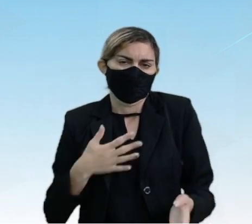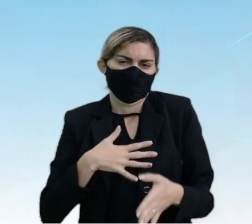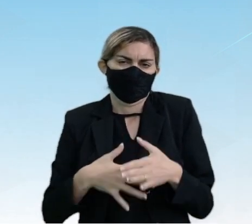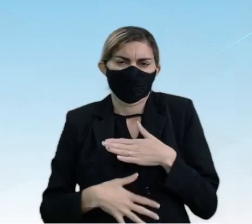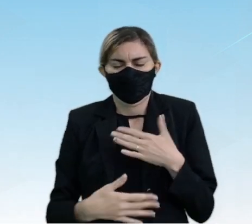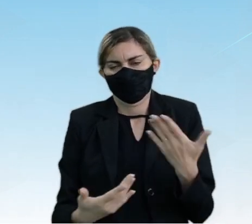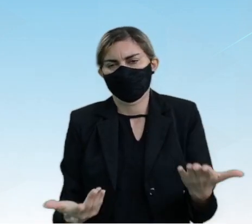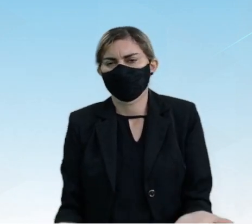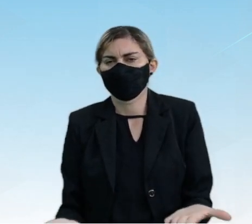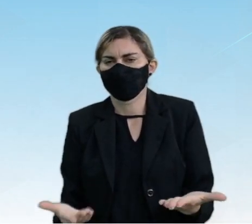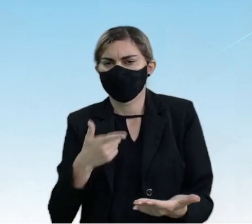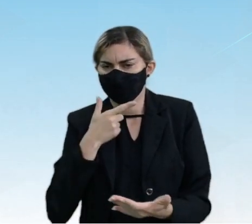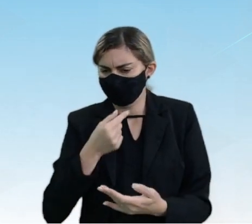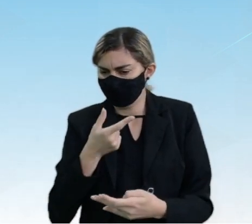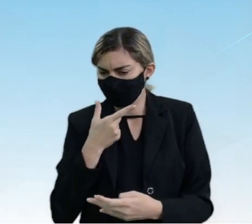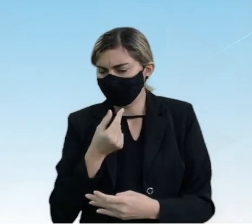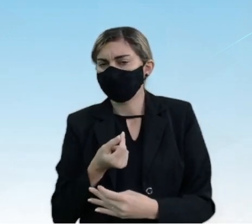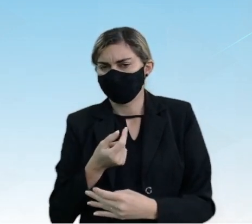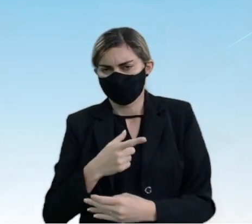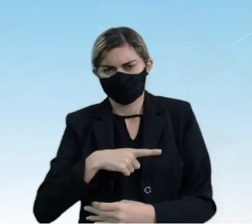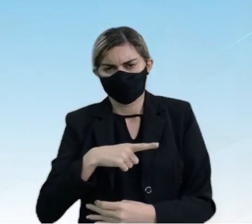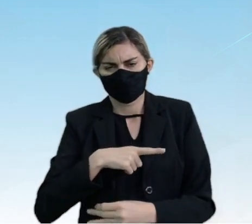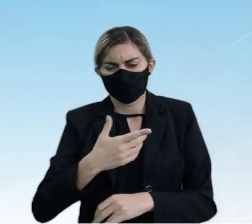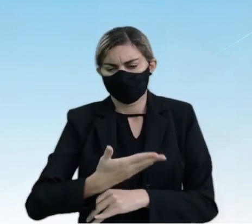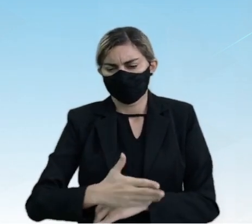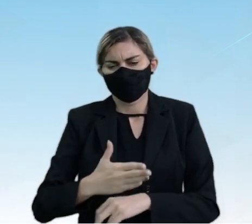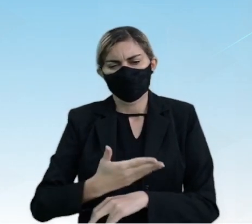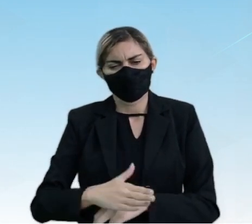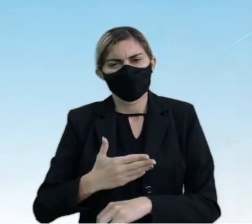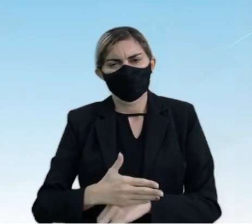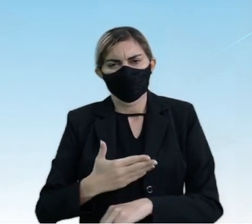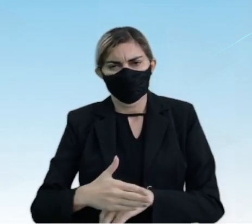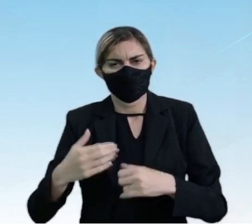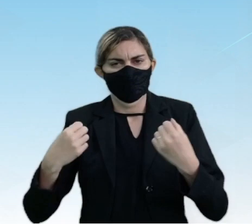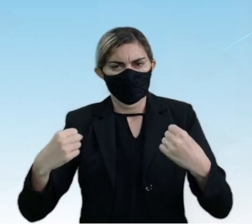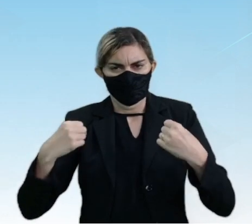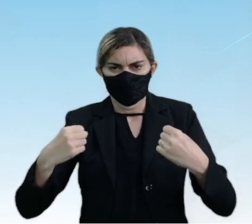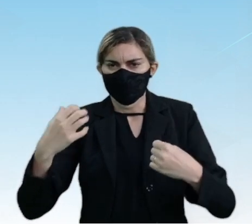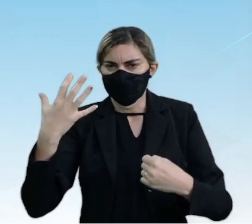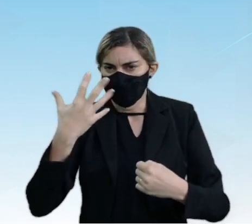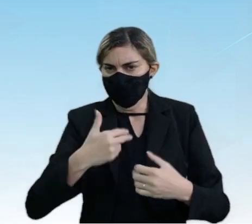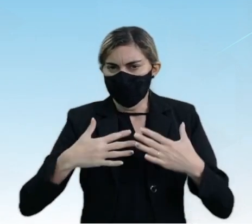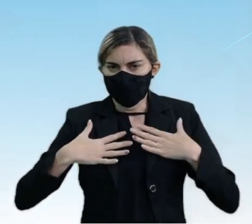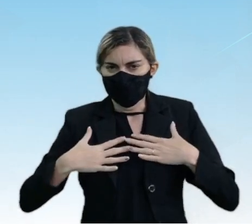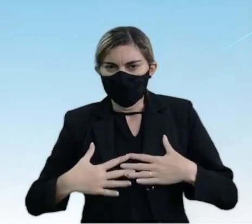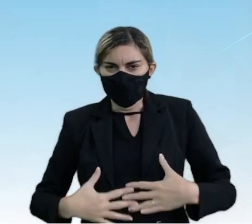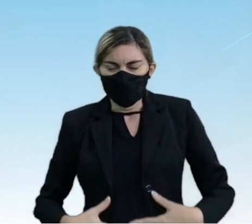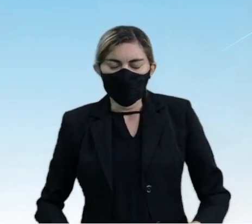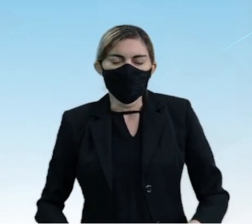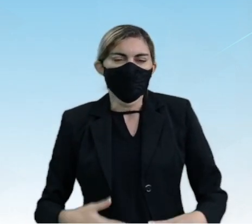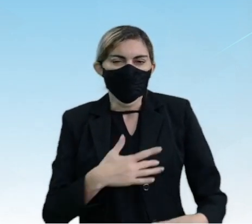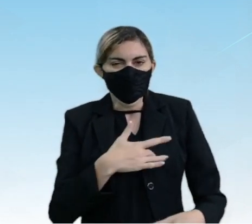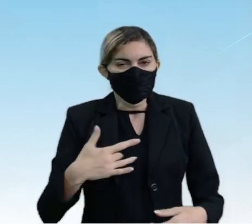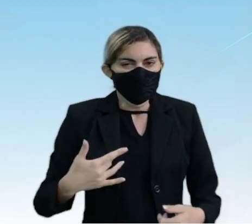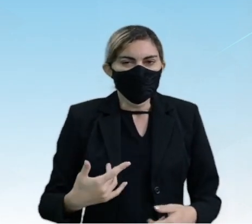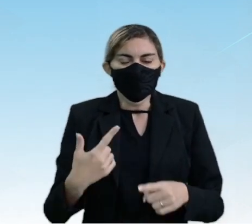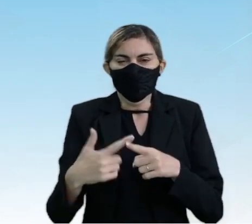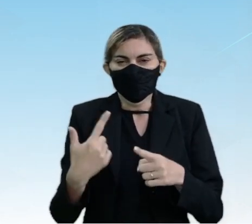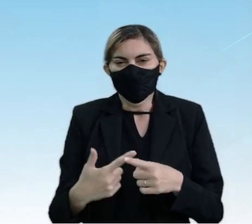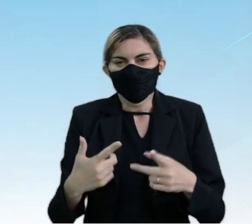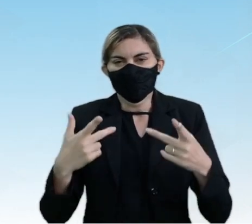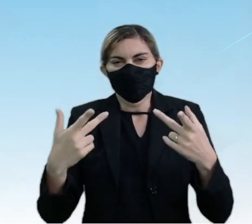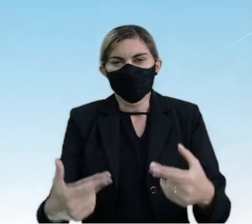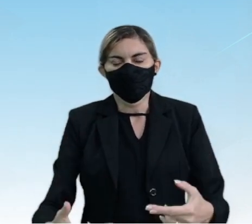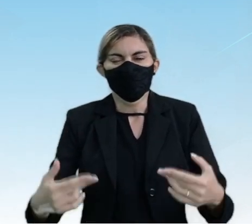dos deuses. E o homem tinha que treinar, ficar mais forte, ficar mais bonito, o seu corpo mais forte, mais saudável, porque era uma forma